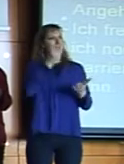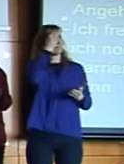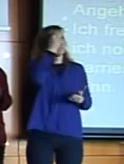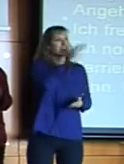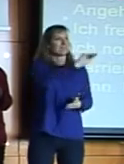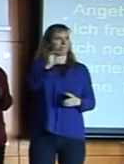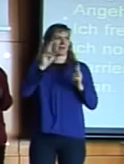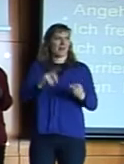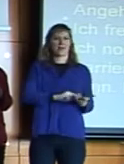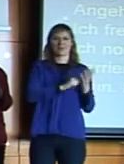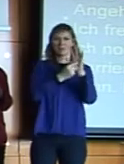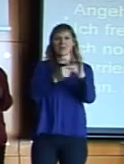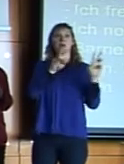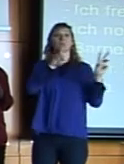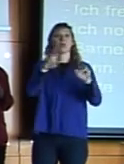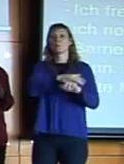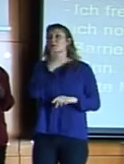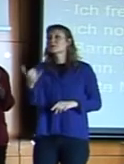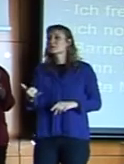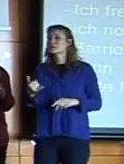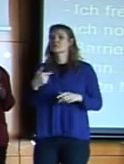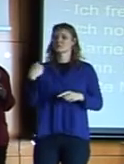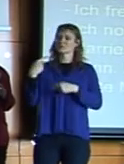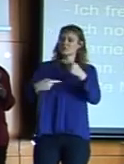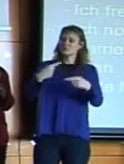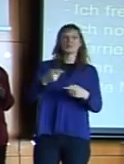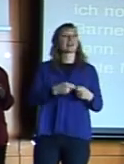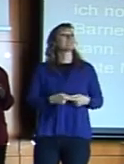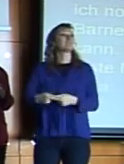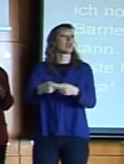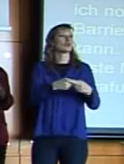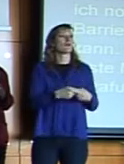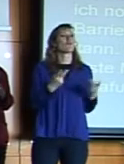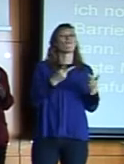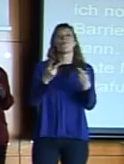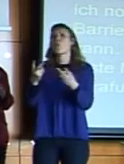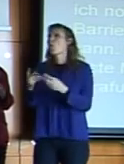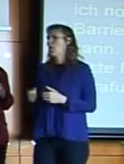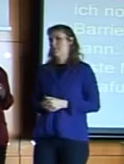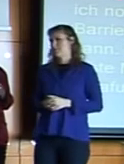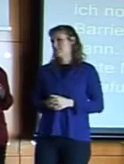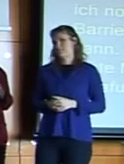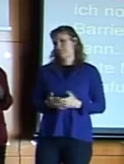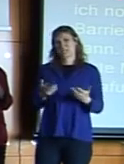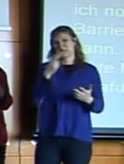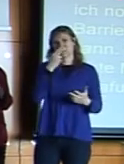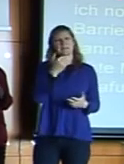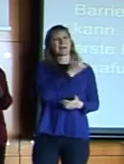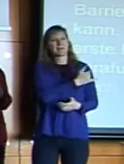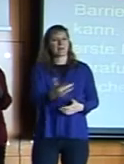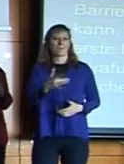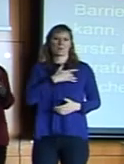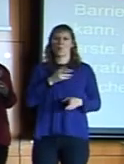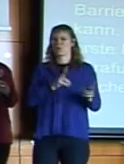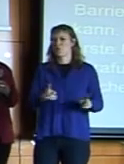machen können. Ein Thema, das in unserer gesamten Gesellschaft fast jeden von uns zu jeder Zeit treffen kann.